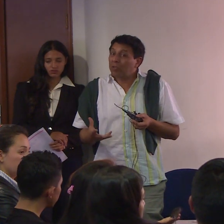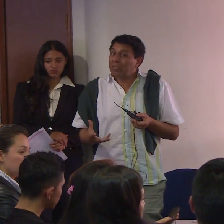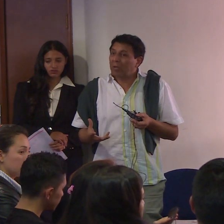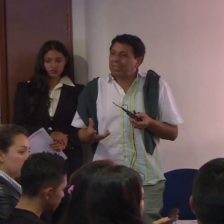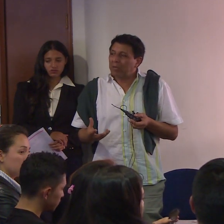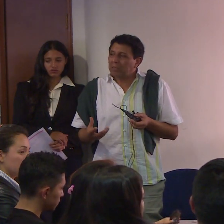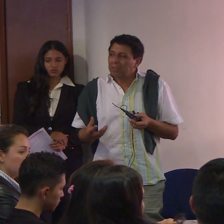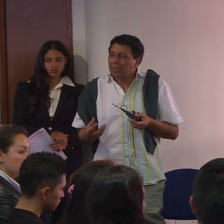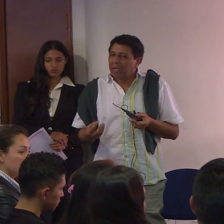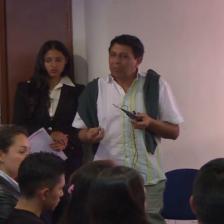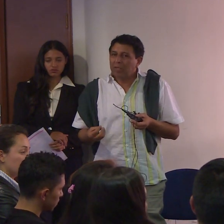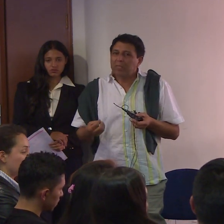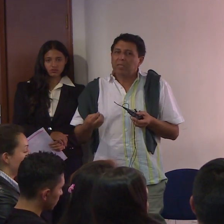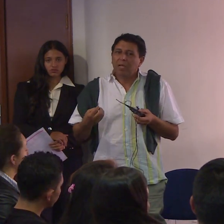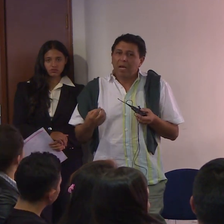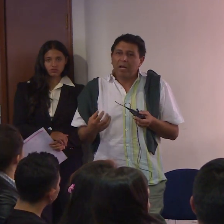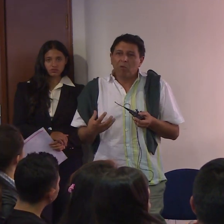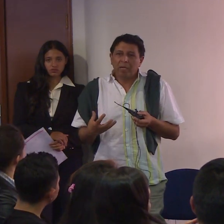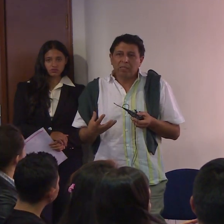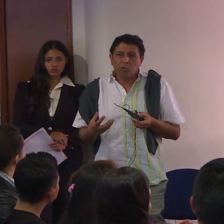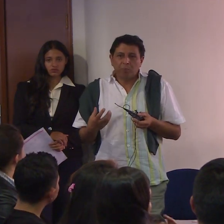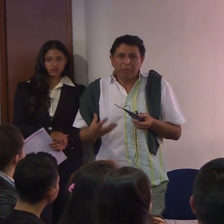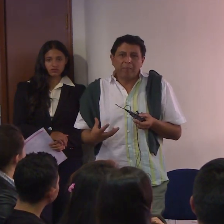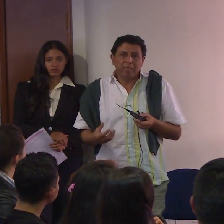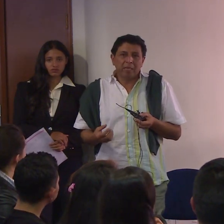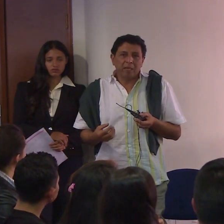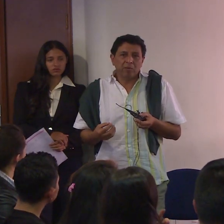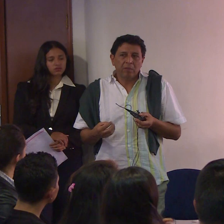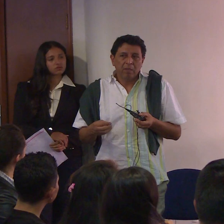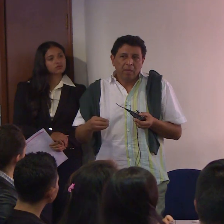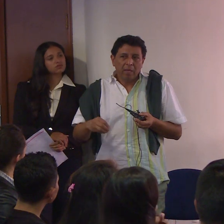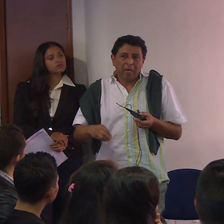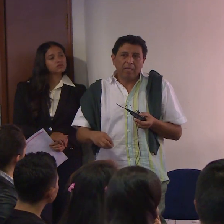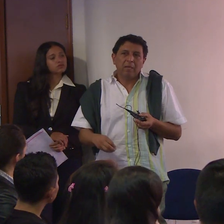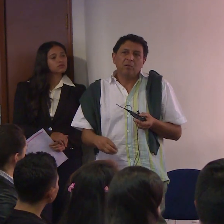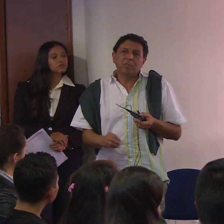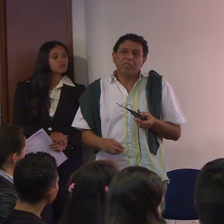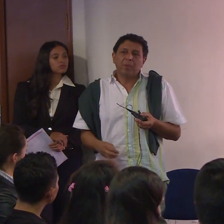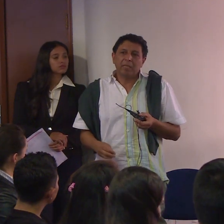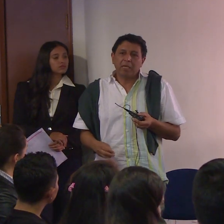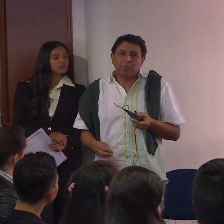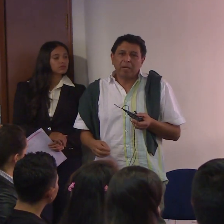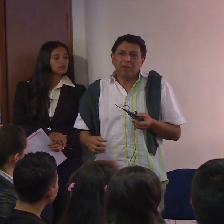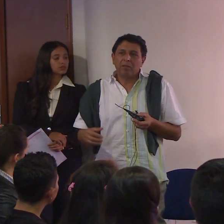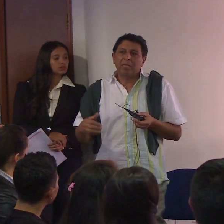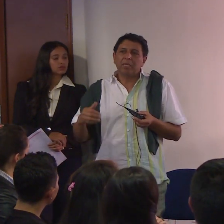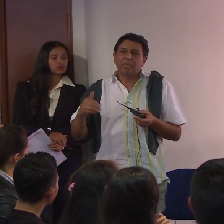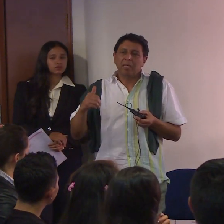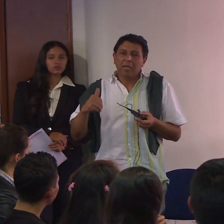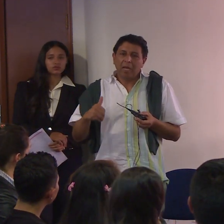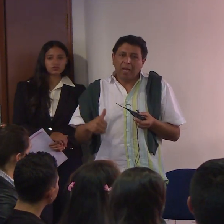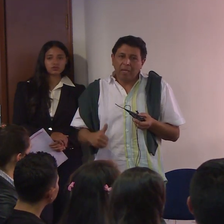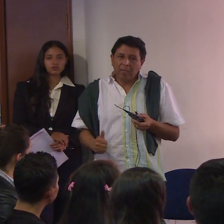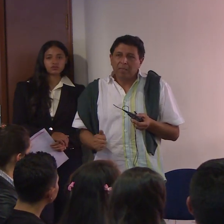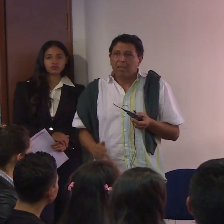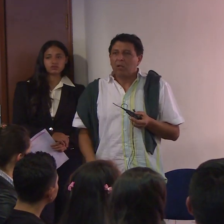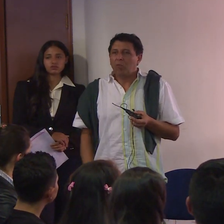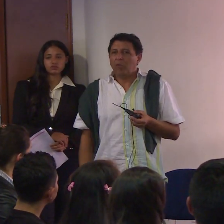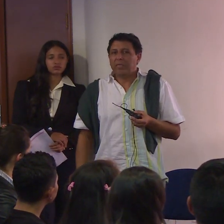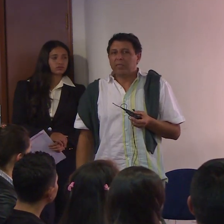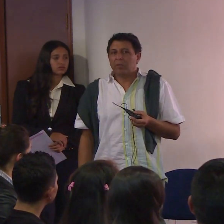y son muy contextualizados. Eso es algo que es supremamente rico en nuestras prácticas pedagógicas,